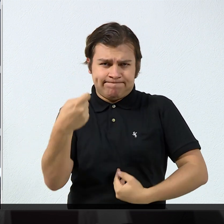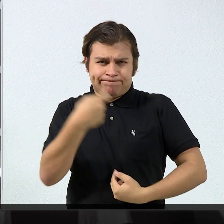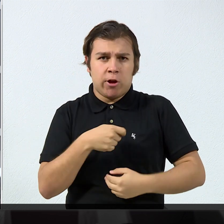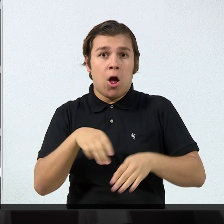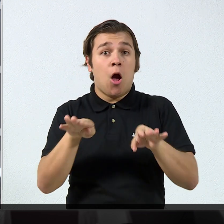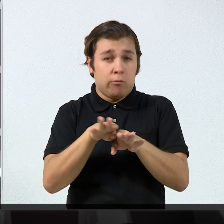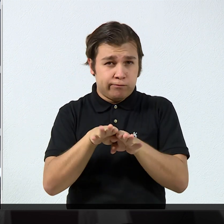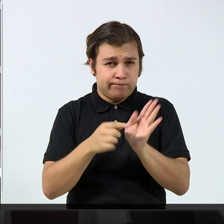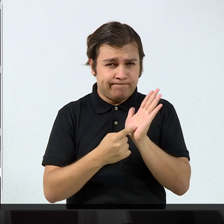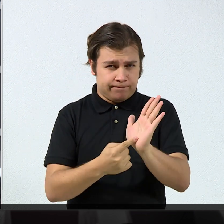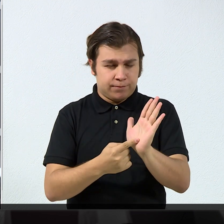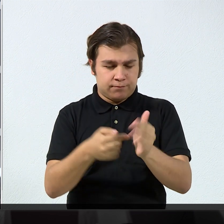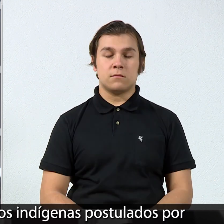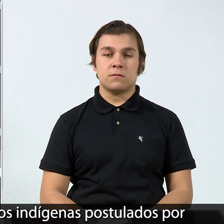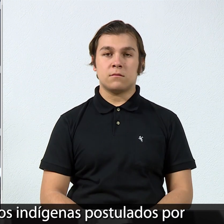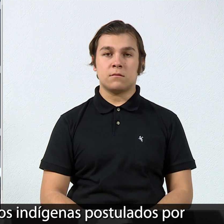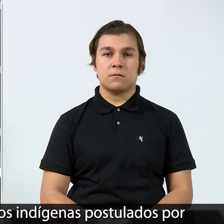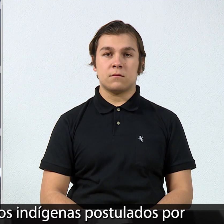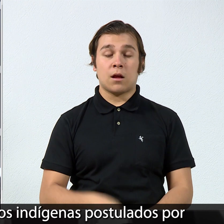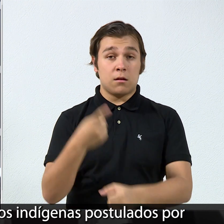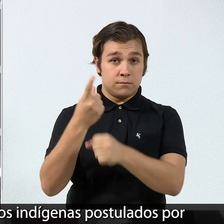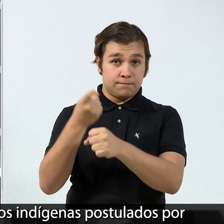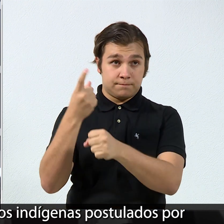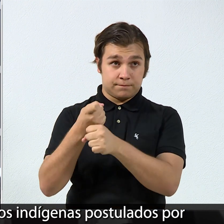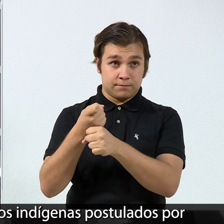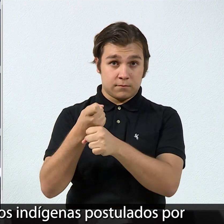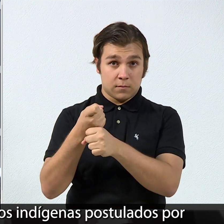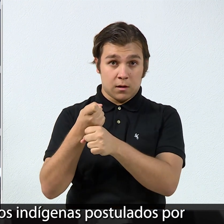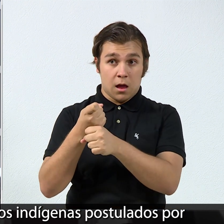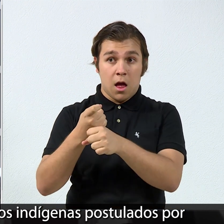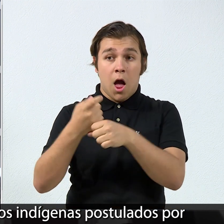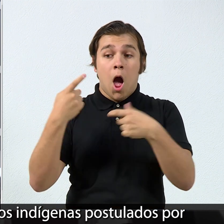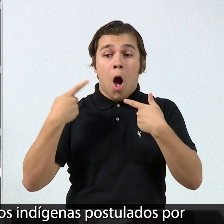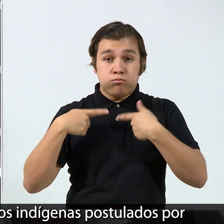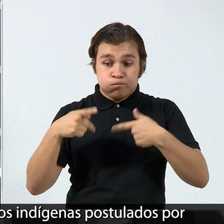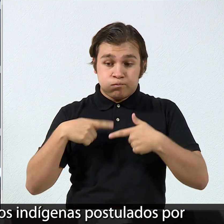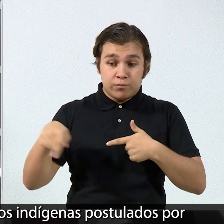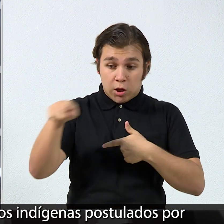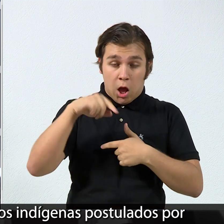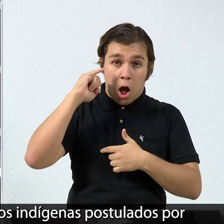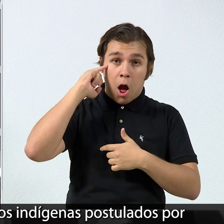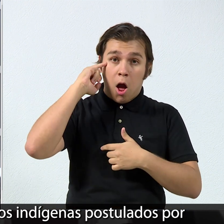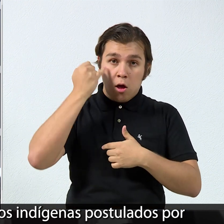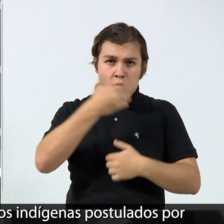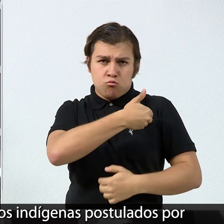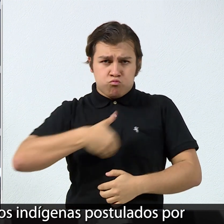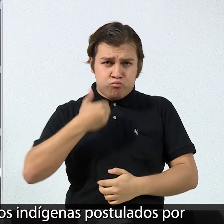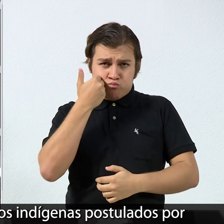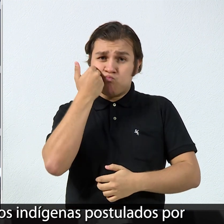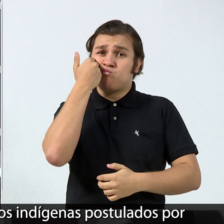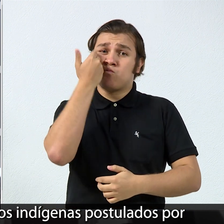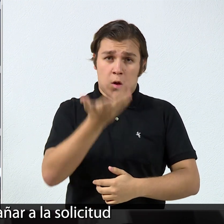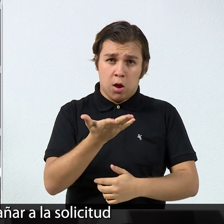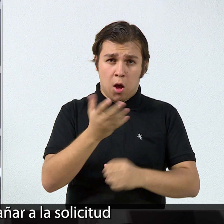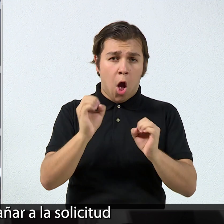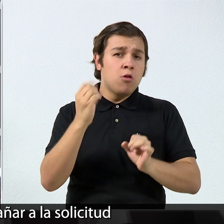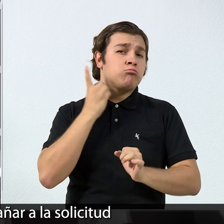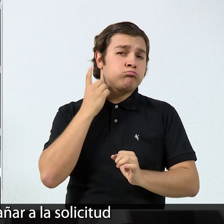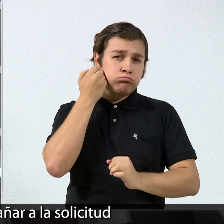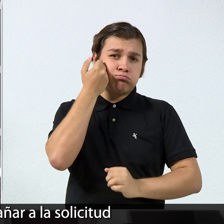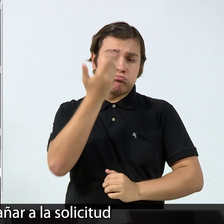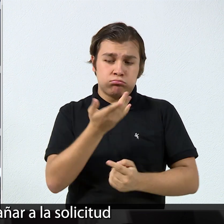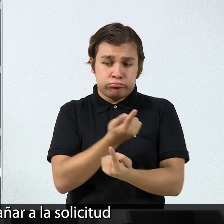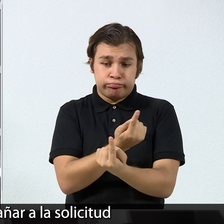atenderá a lo siguiente. Primero, las candidatas y candidatos indígenas postulados por los partidos políticos